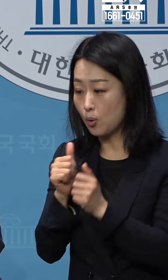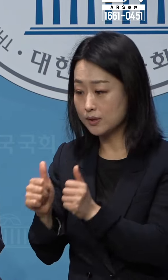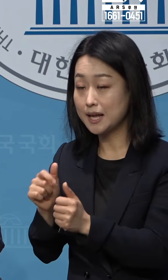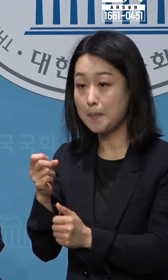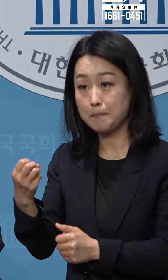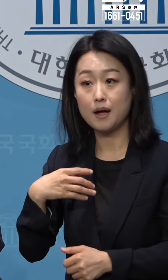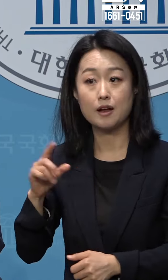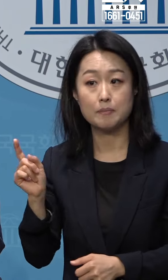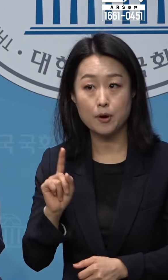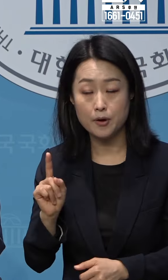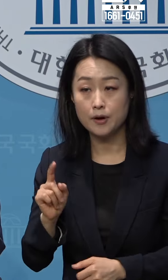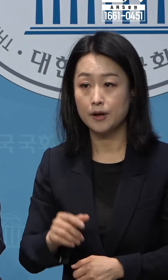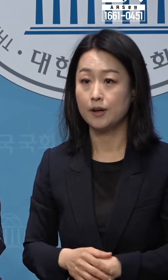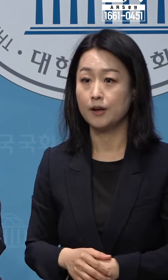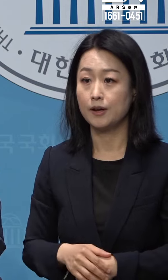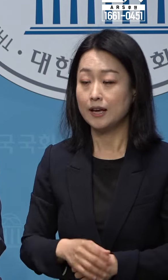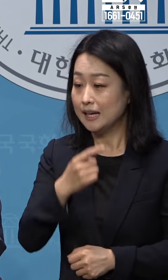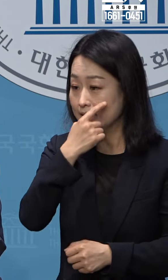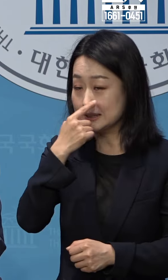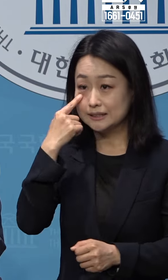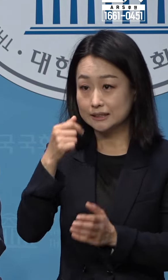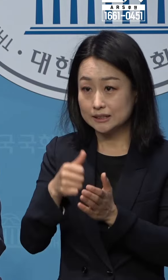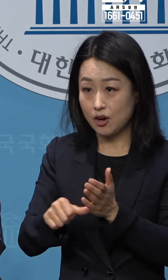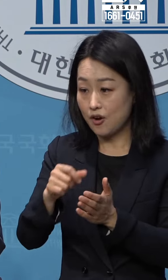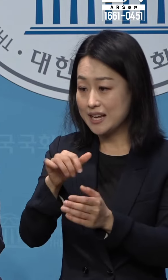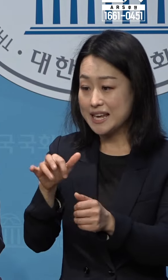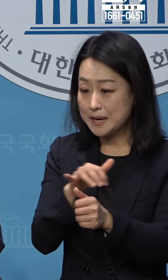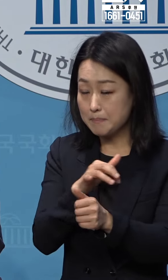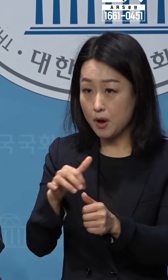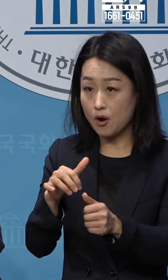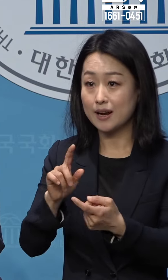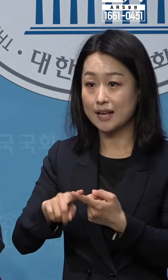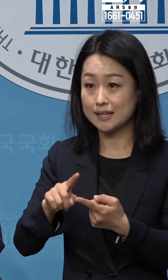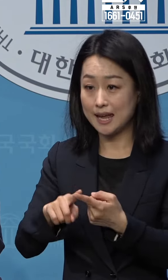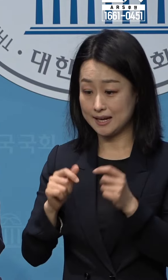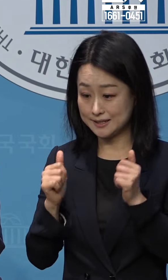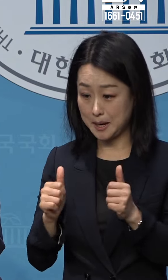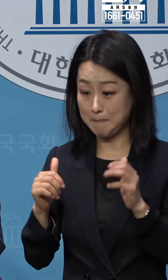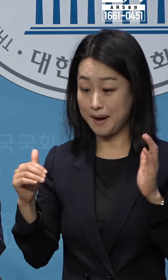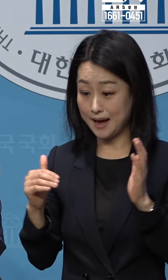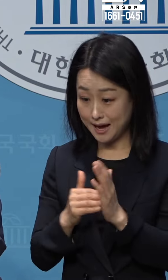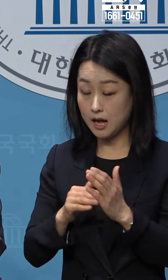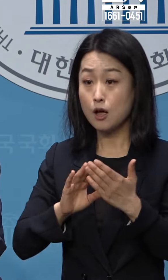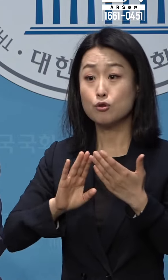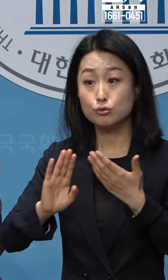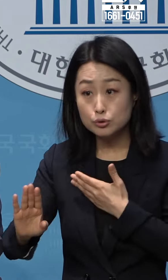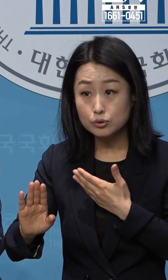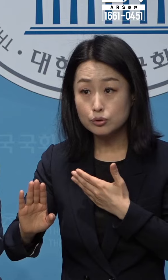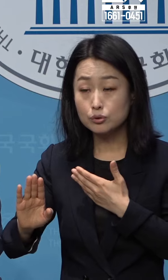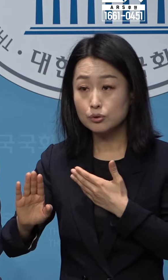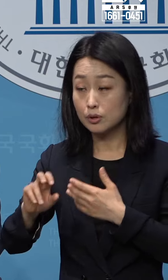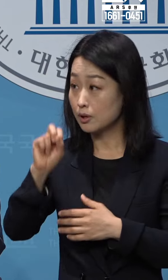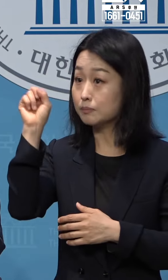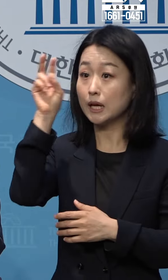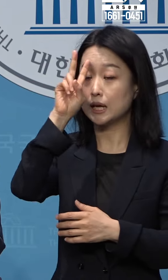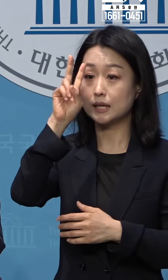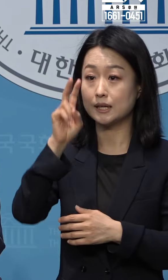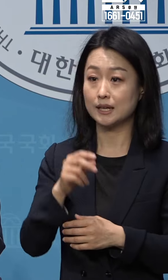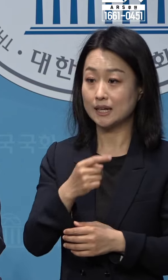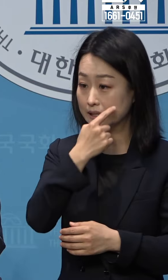따르면 이미 진거 임열 교사에 대한 심리가 끝난 이유였음 징거 임열